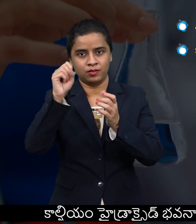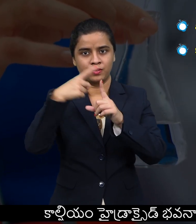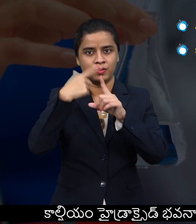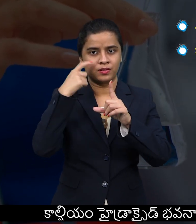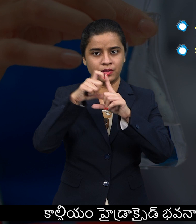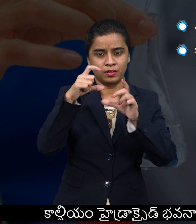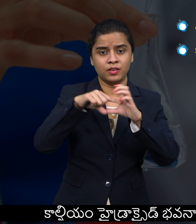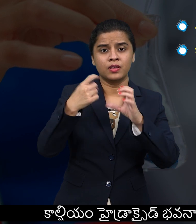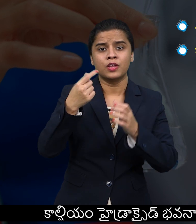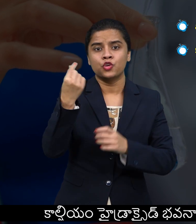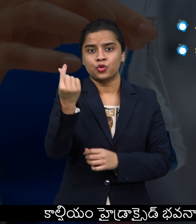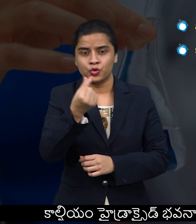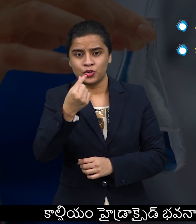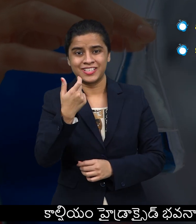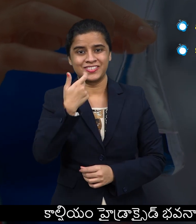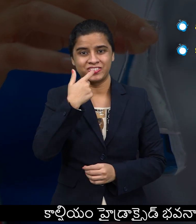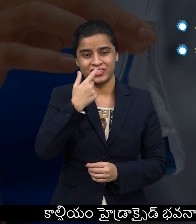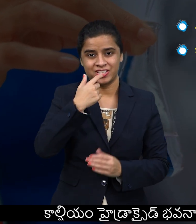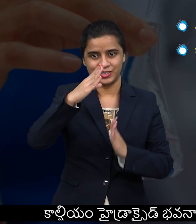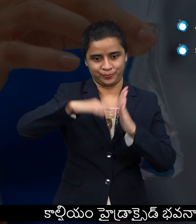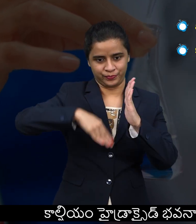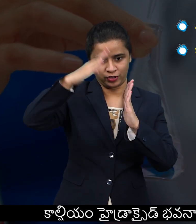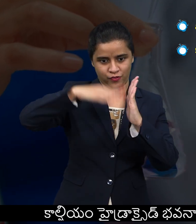భవనాన్ని తెల్లగా కడగడానికి ఉపయోగిస్తారు.